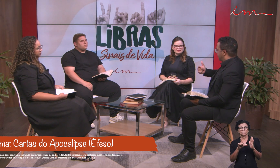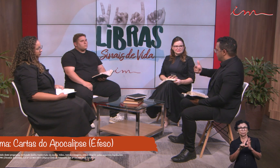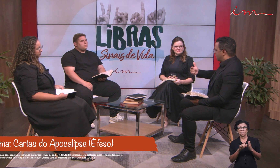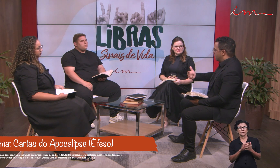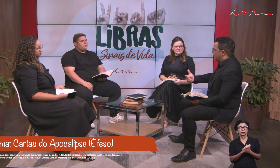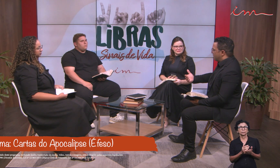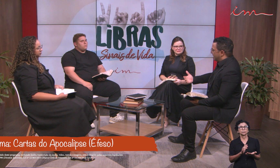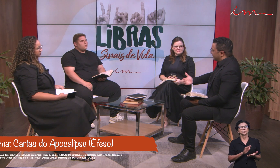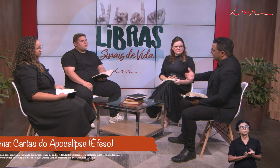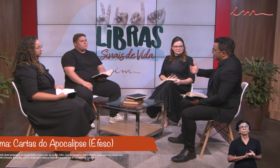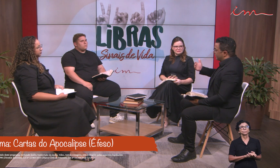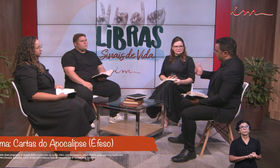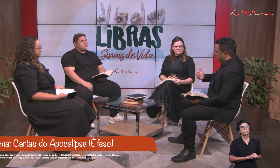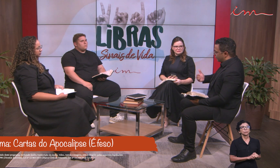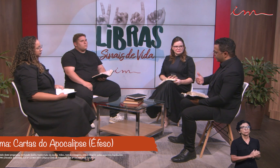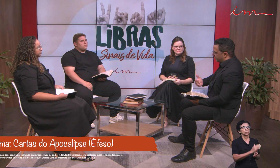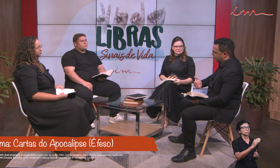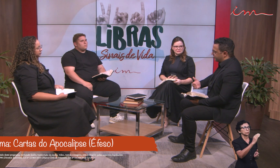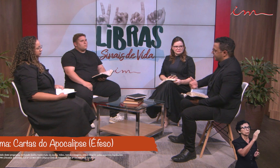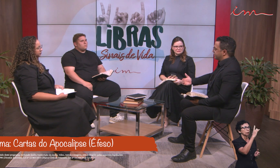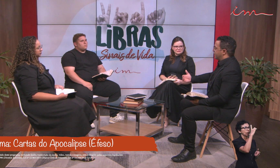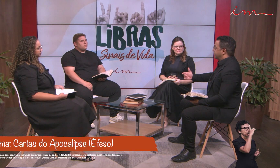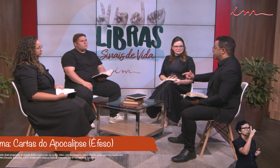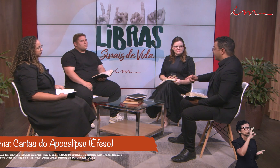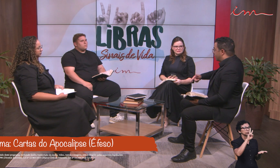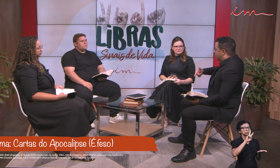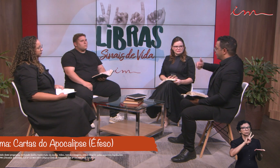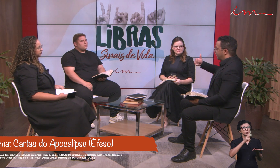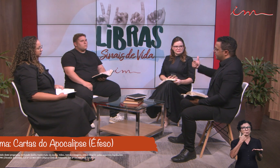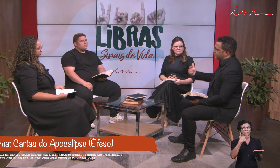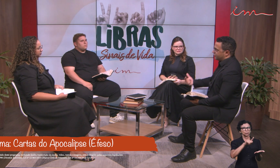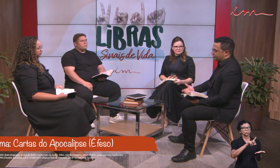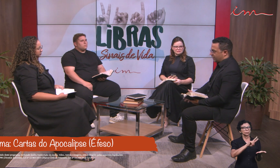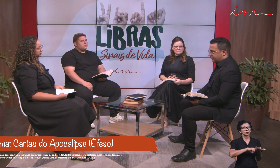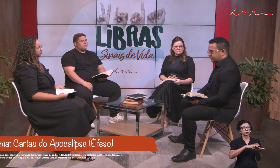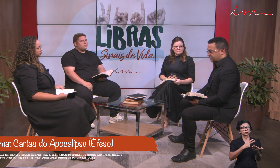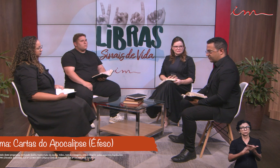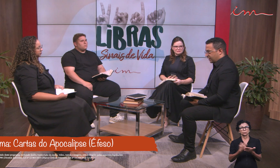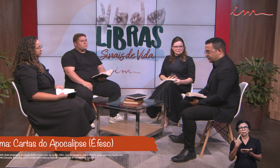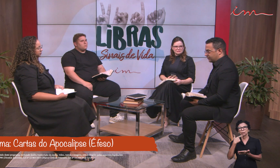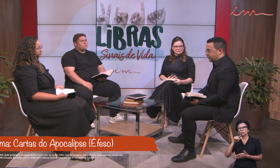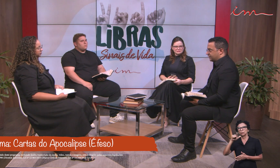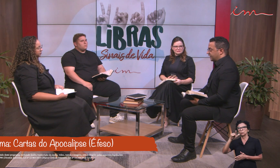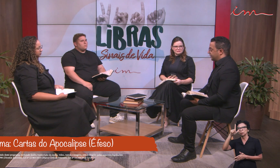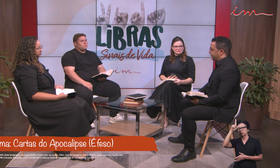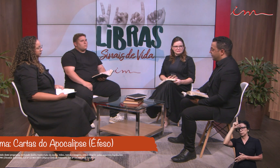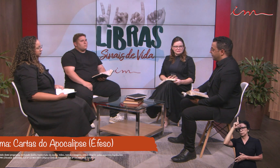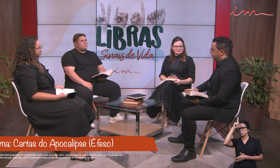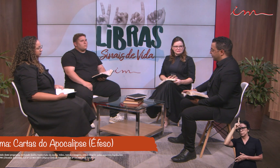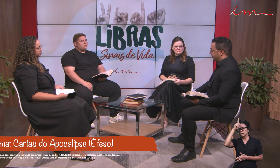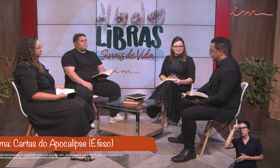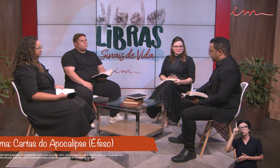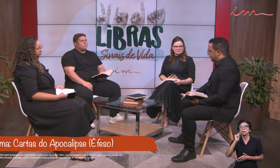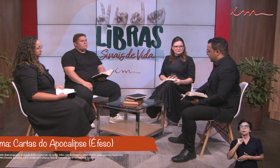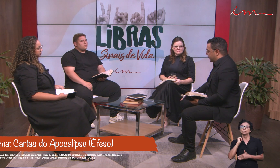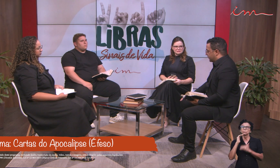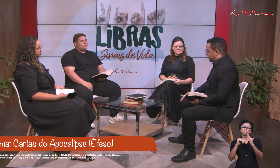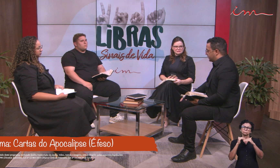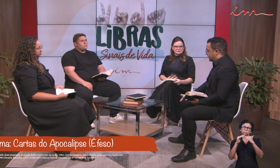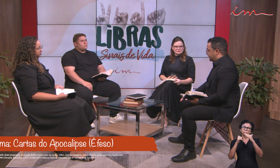latim para o alemão, mas antes dele já teve um trabalho que foi iniciado, depois foi aperfeiçoado esse trabalho, né, e foi